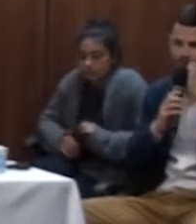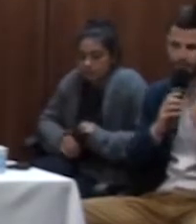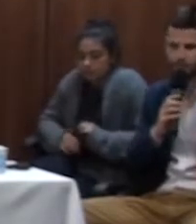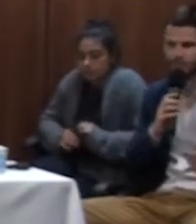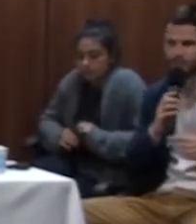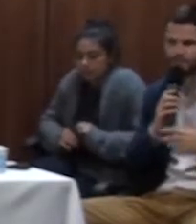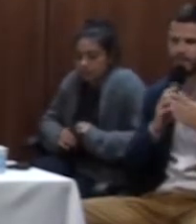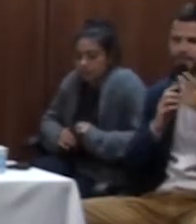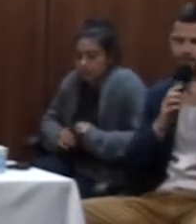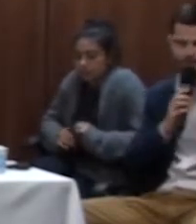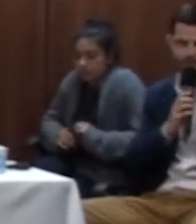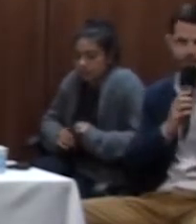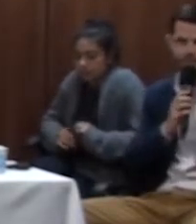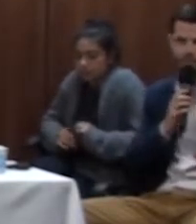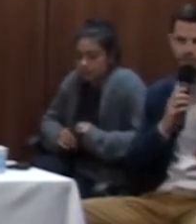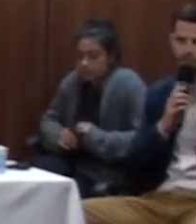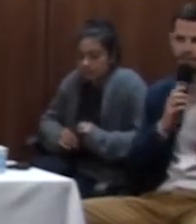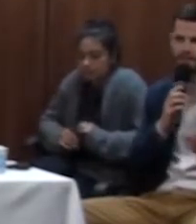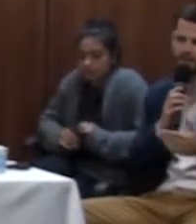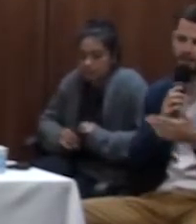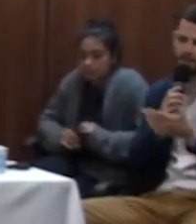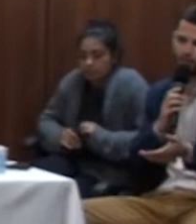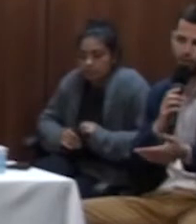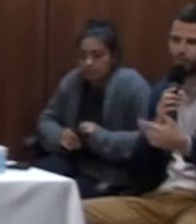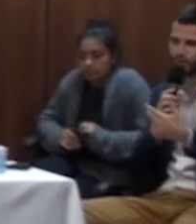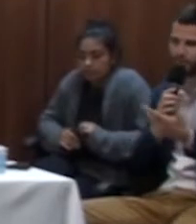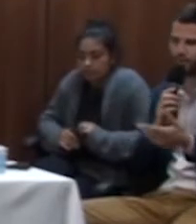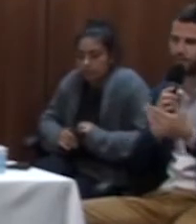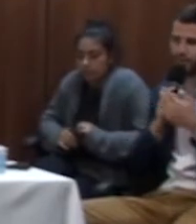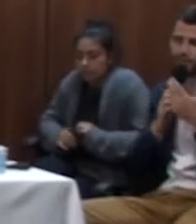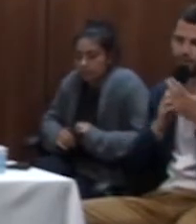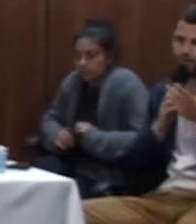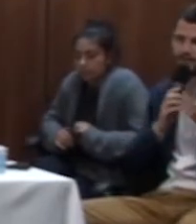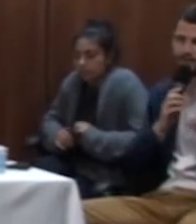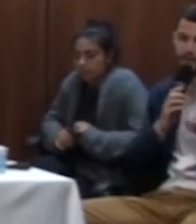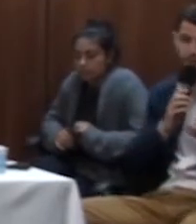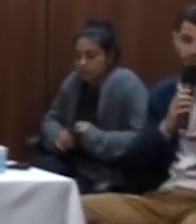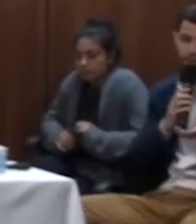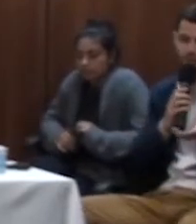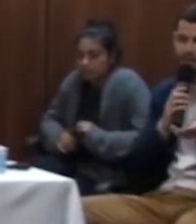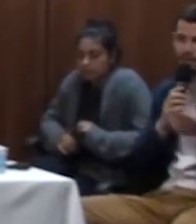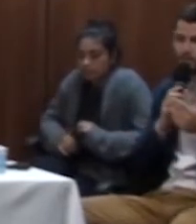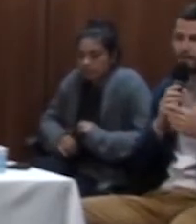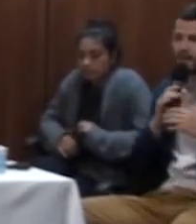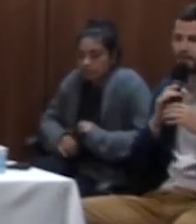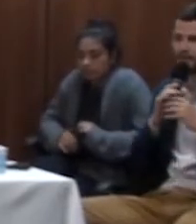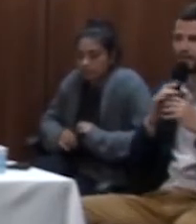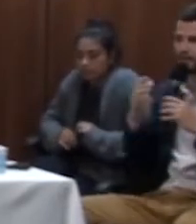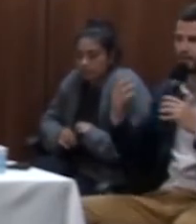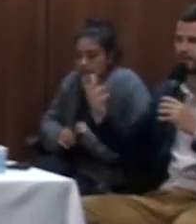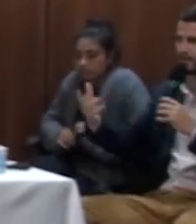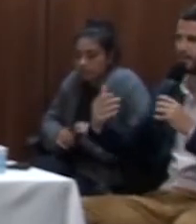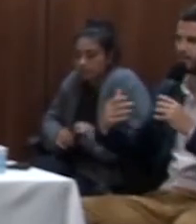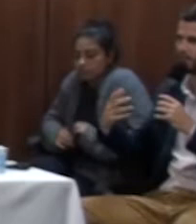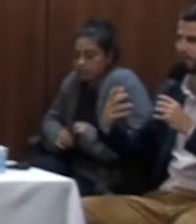realizando algumas cirurgias, realizando alguns atendimentos para os quais ele não cobra, obviamente, e recebe recursos do SUS para isso, a